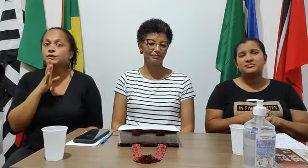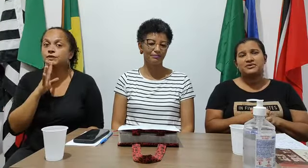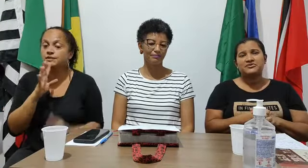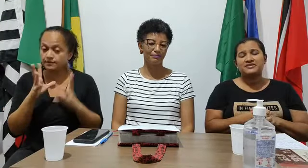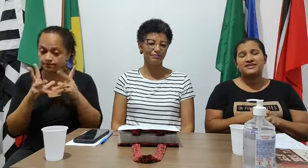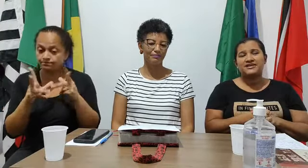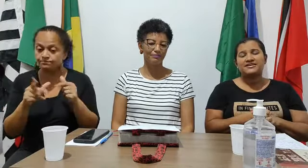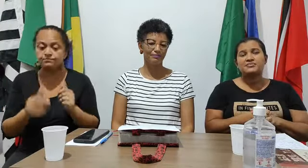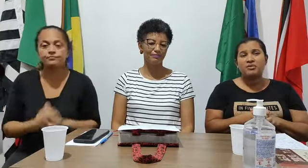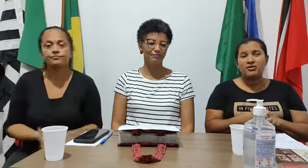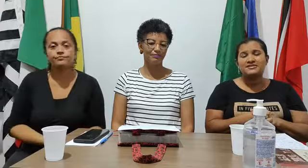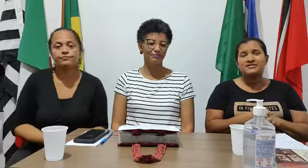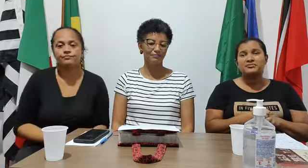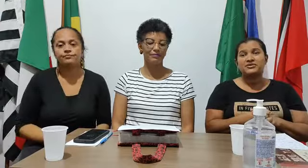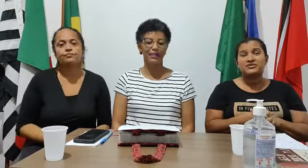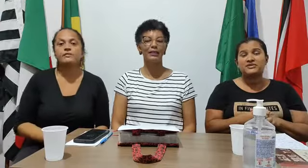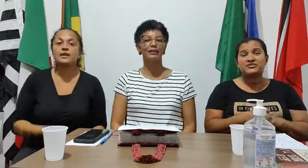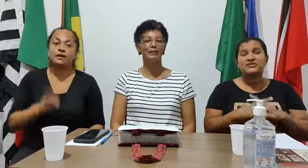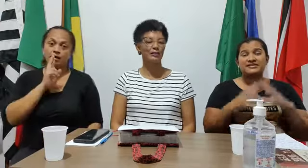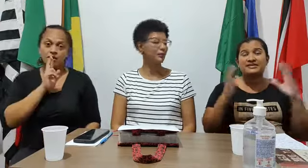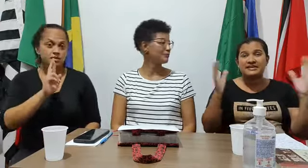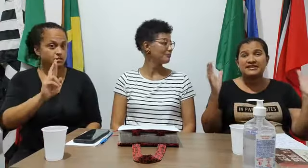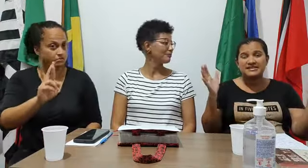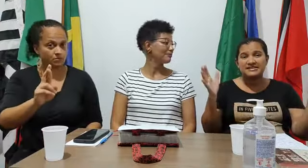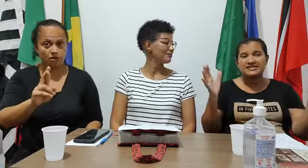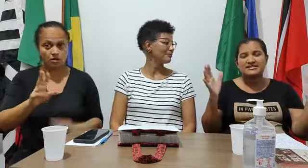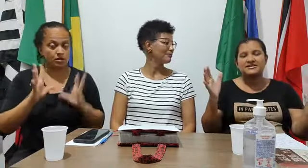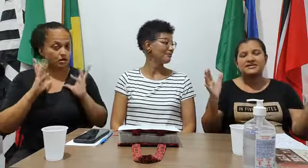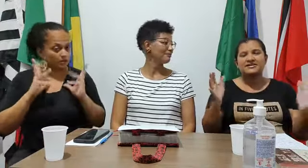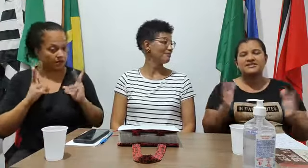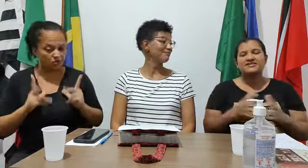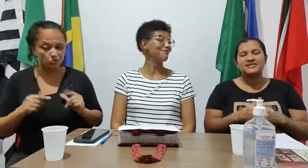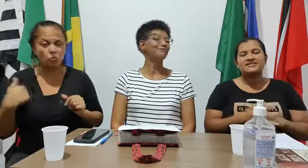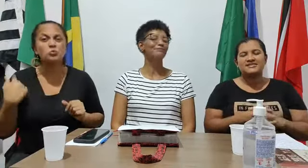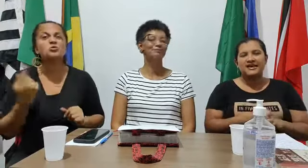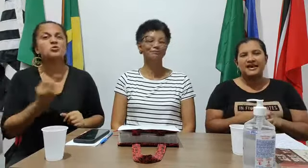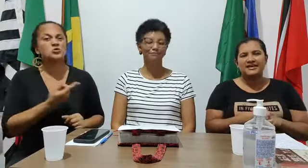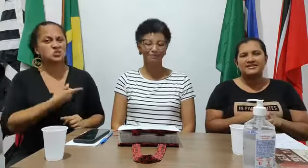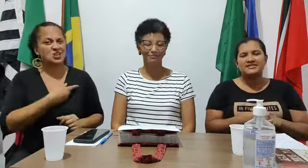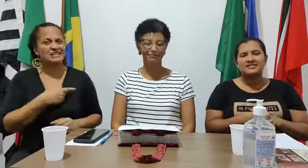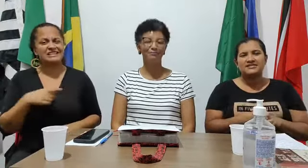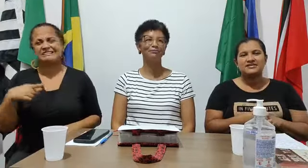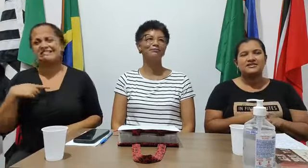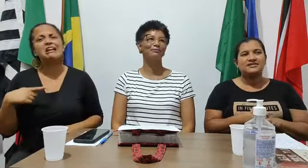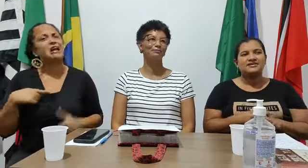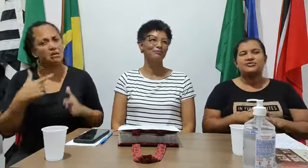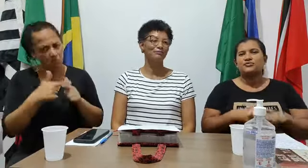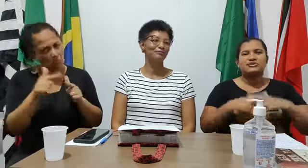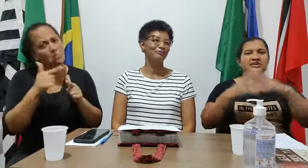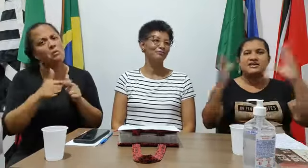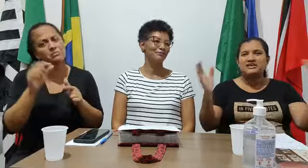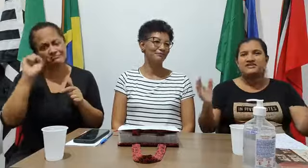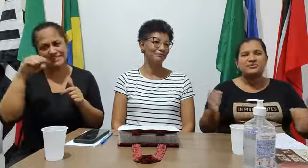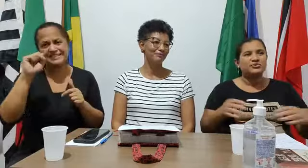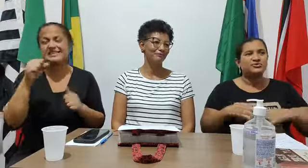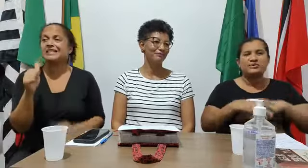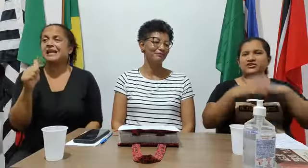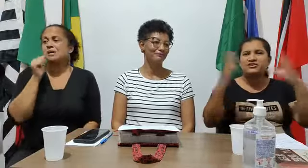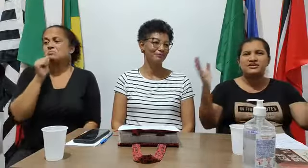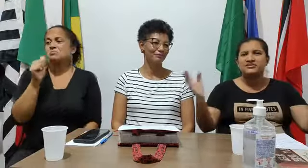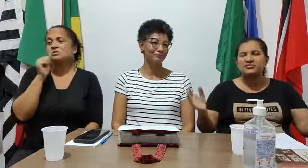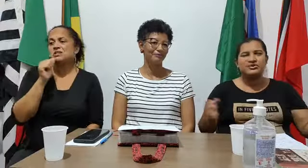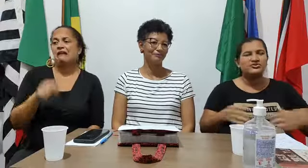Enfim, irmãos, a resposta para todas as nossas crises existenciais e do feminismo